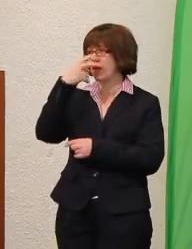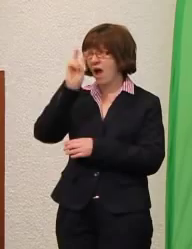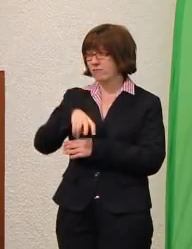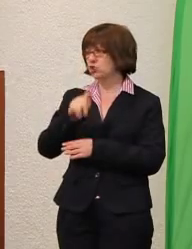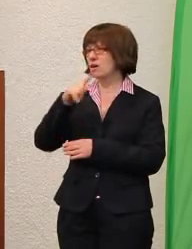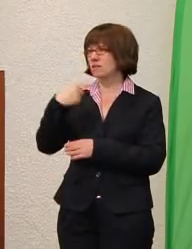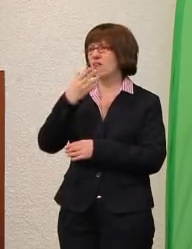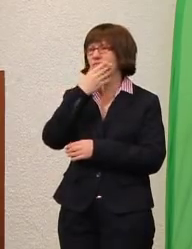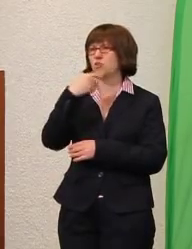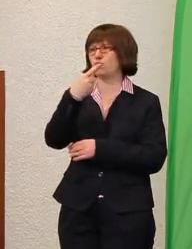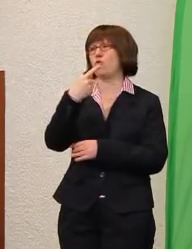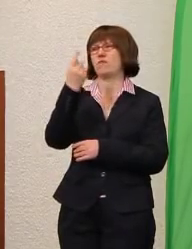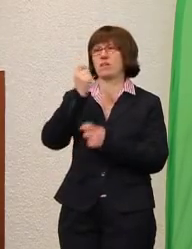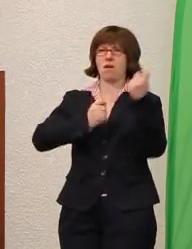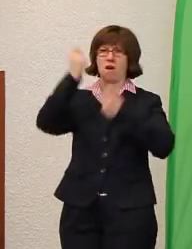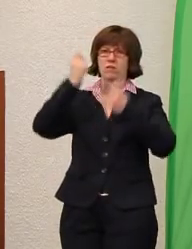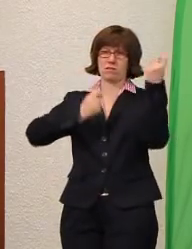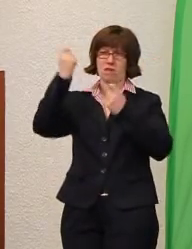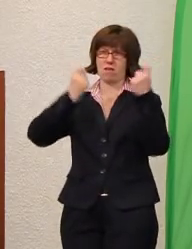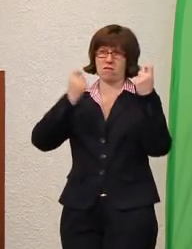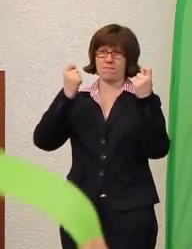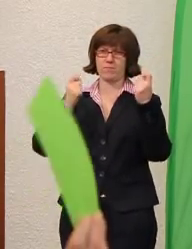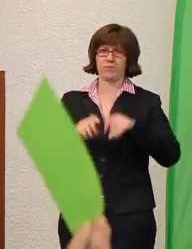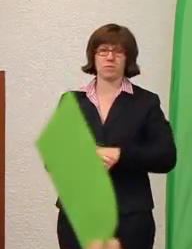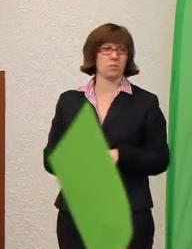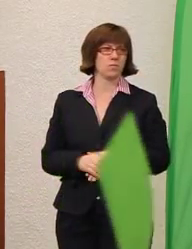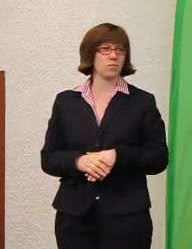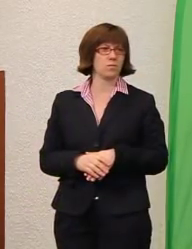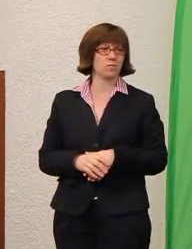dann bitte ich euch um euer Kartenzeichen.